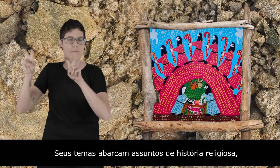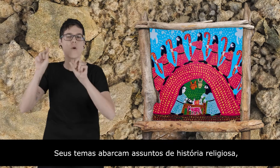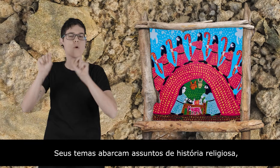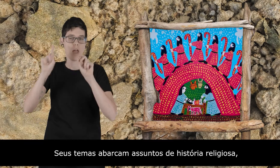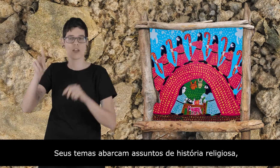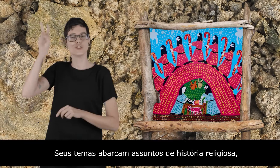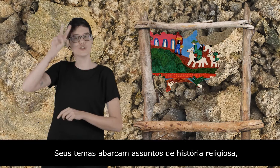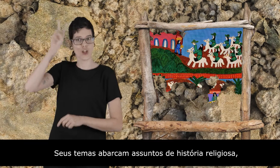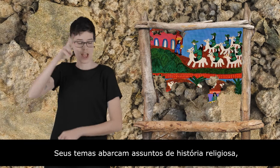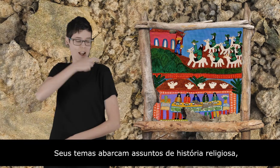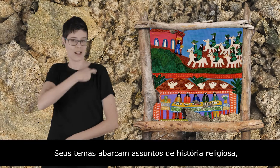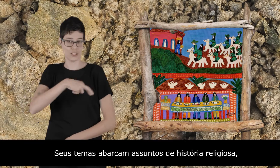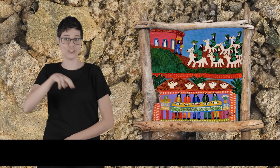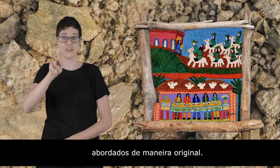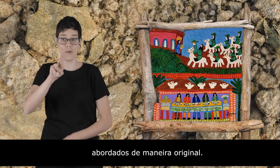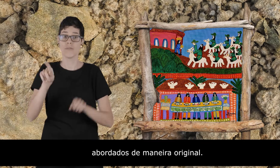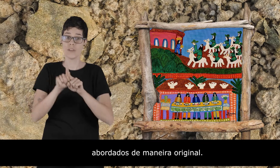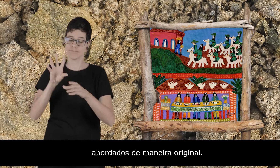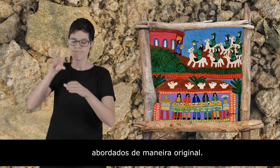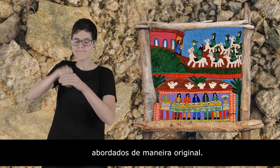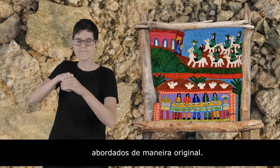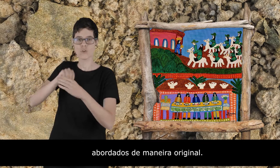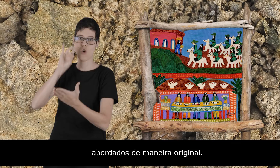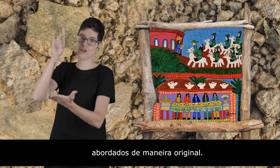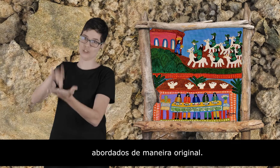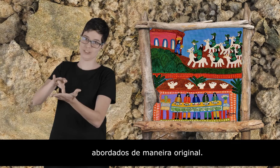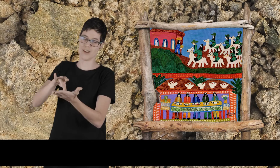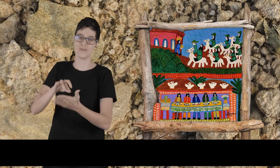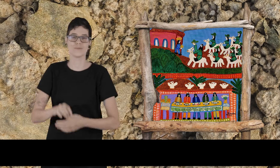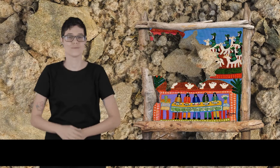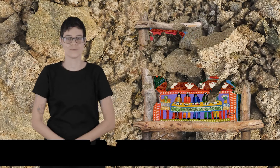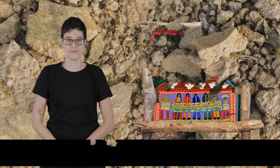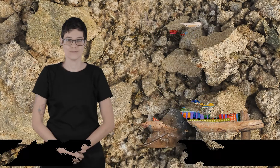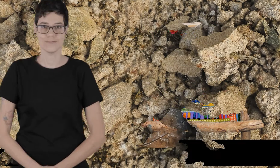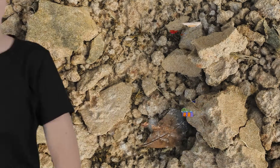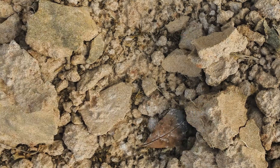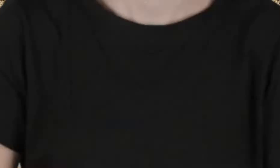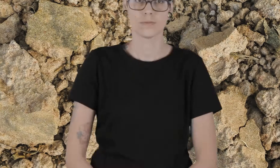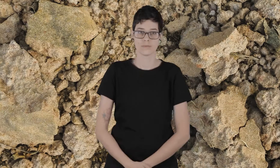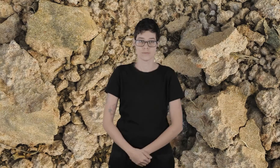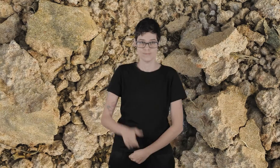temas abarcam assuntos de história religiosa abordados de maneira original.